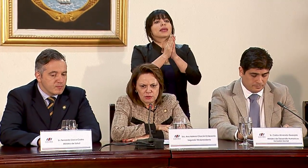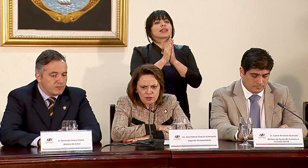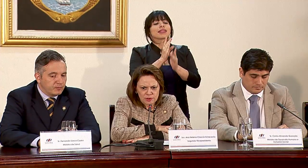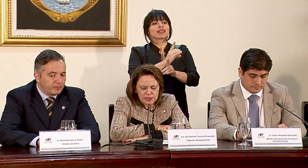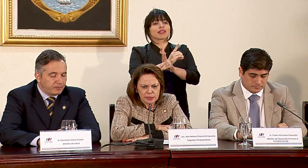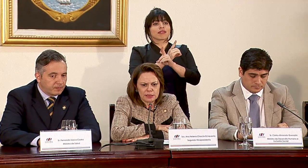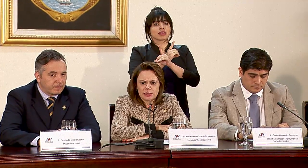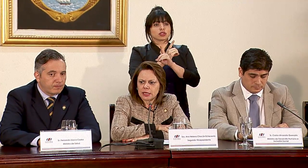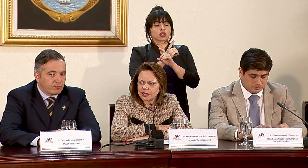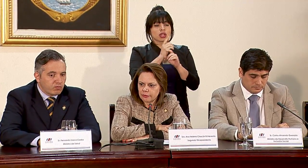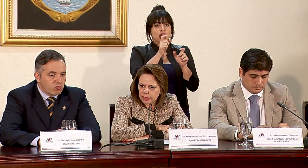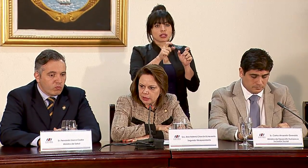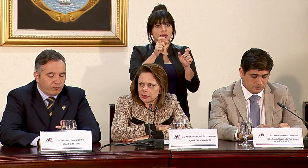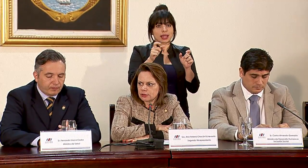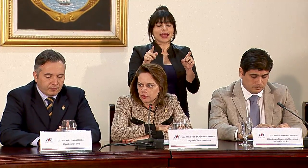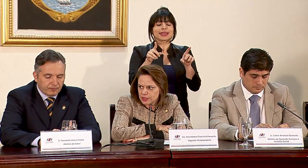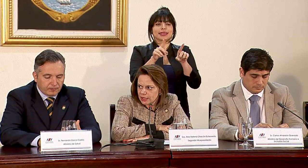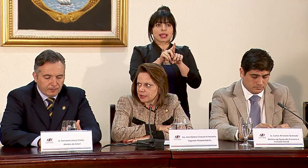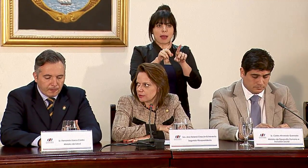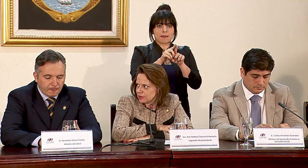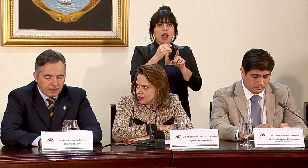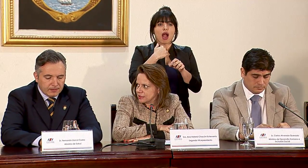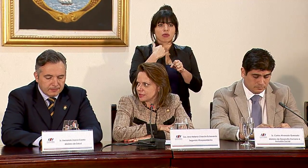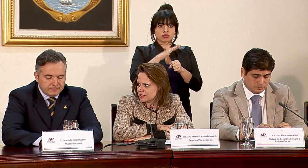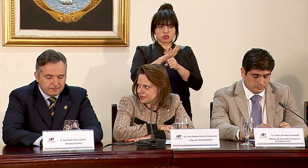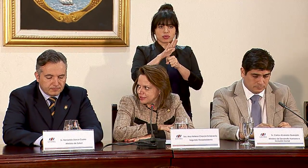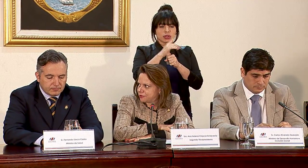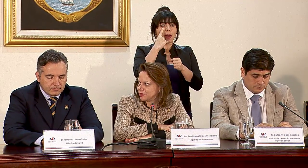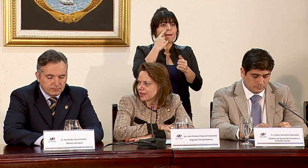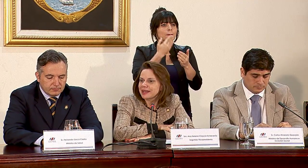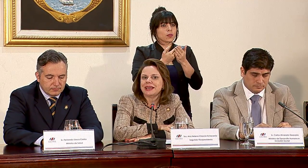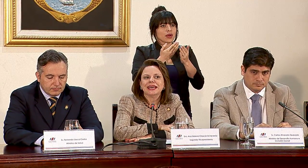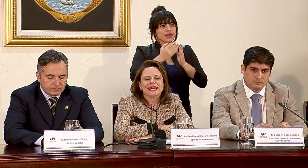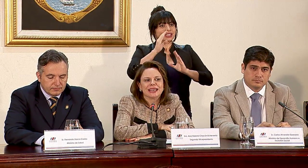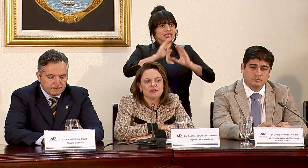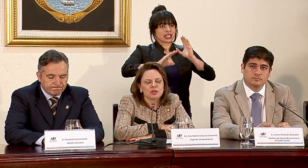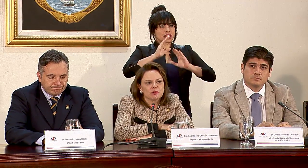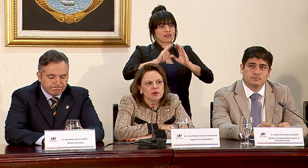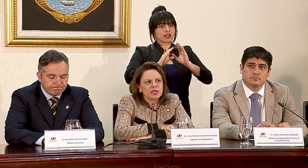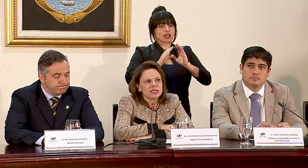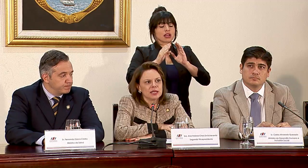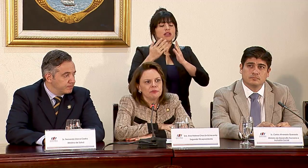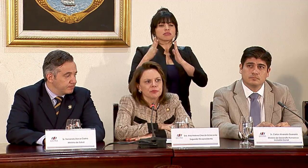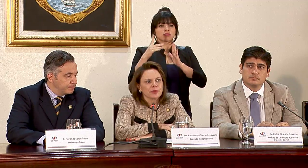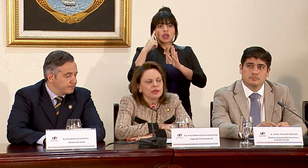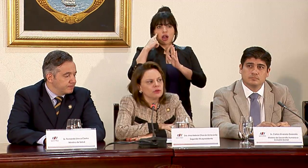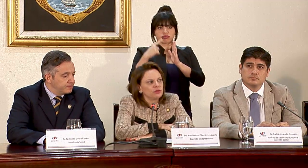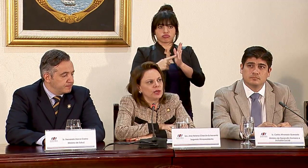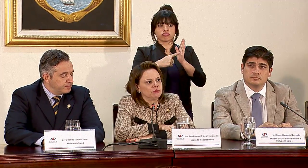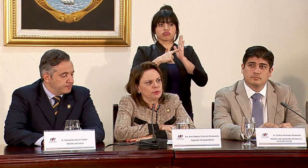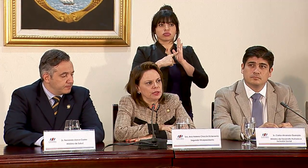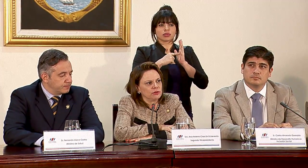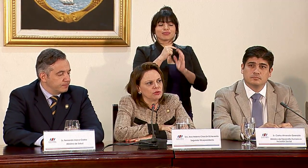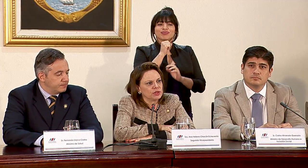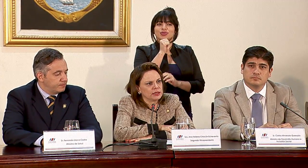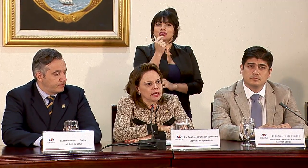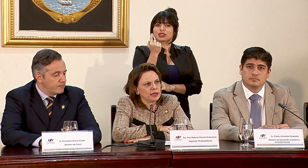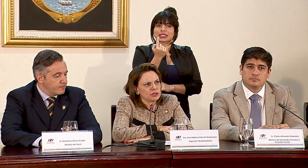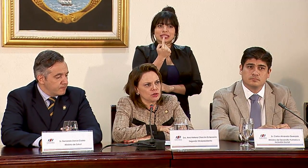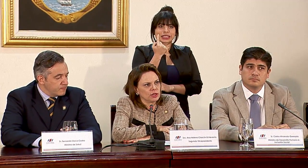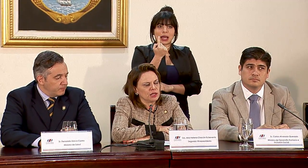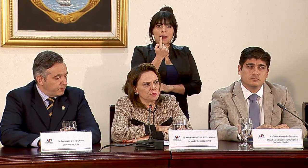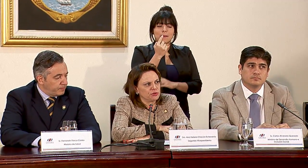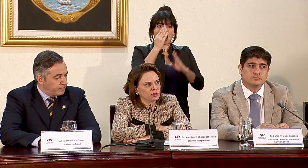Defensoría de los Habitantes que también tiene suficiente evidencia científica que nos demuestra que no siempre son